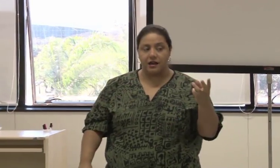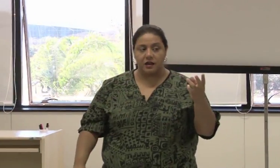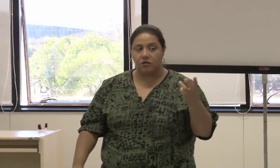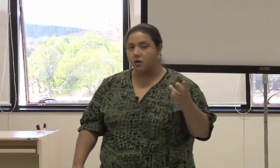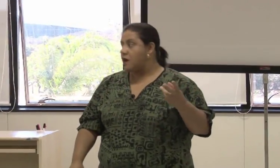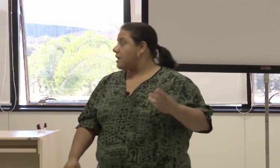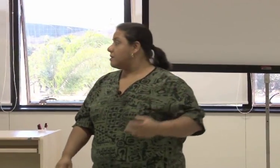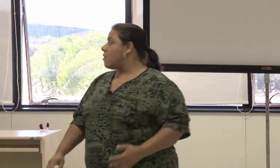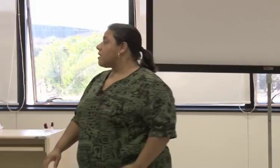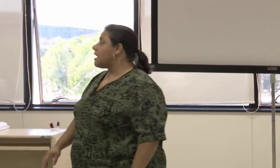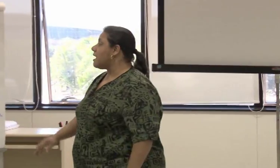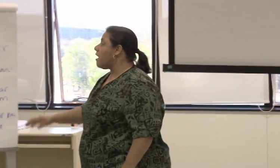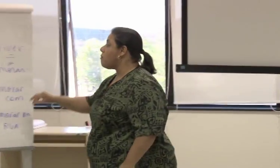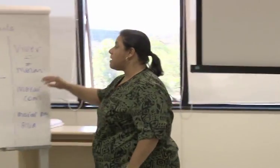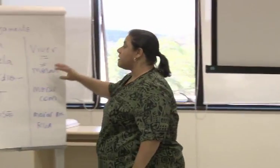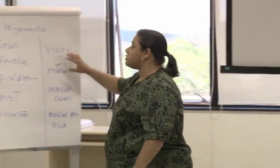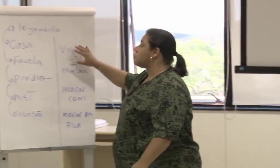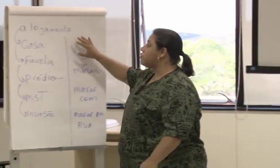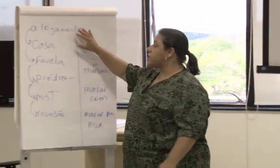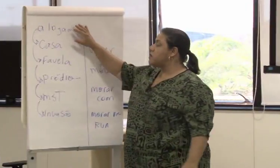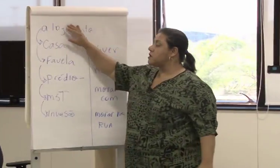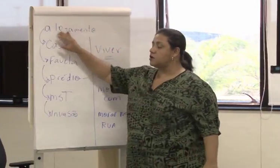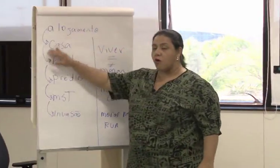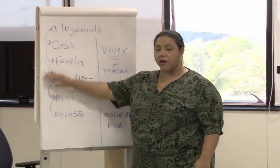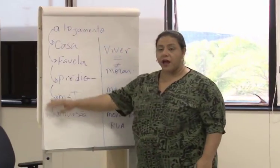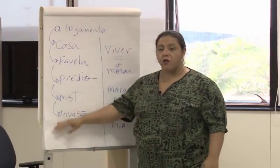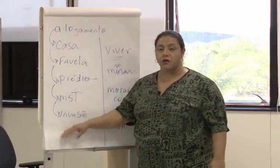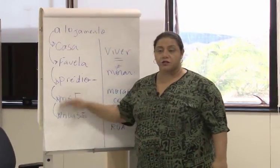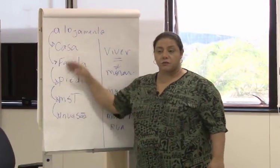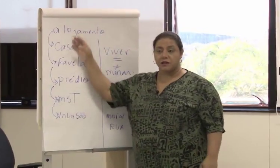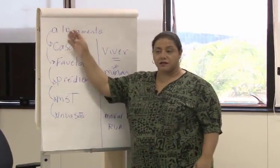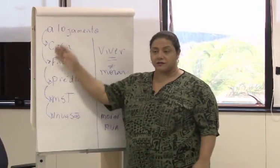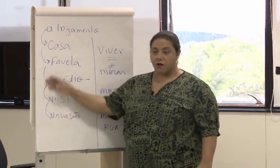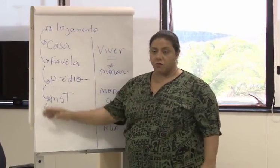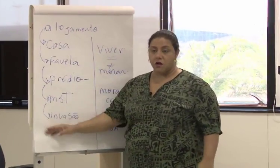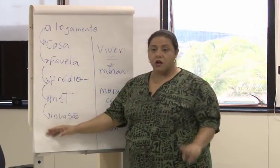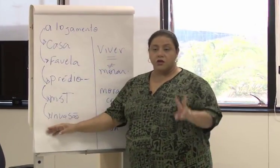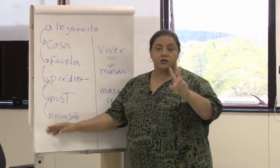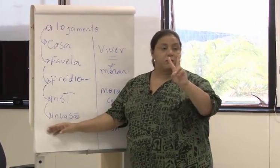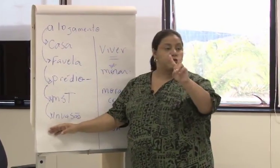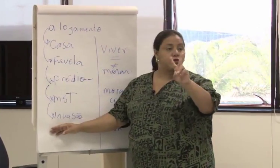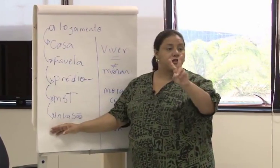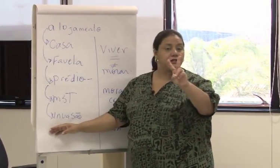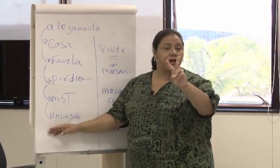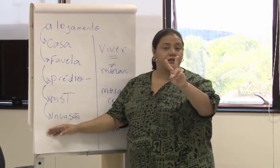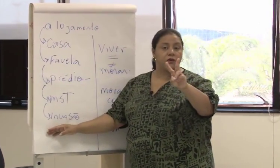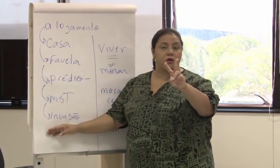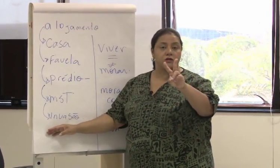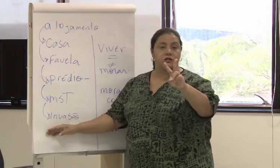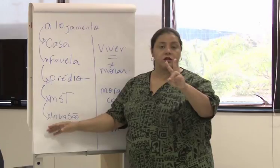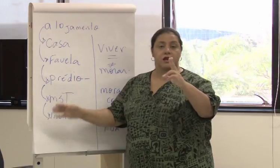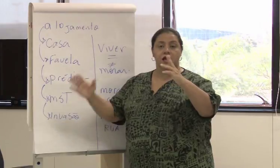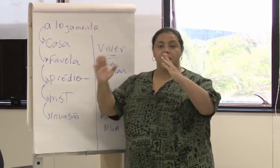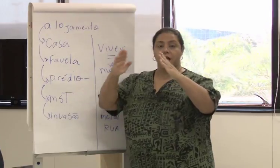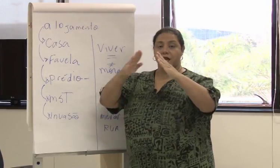aquilo. Então, quem é o manda-chuva de qualquer coisa de habitação? Nós temos 2 sinais fortes.